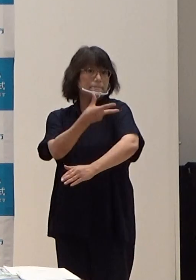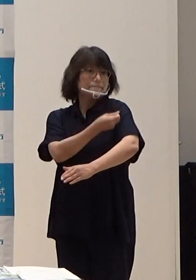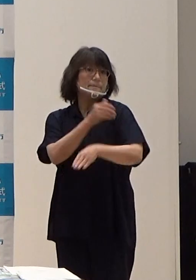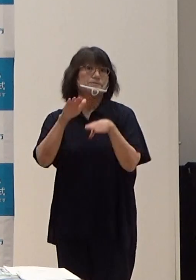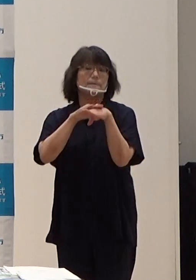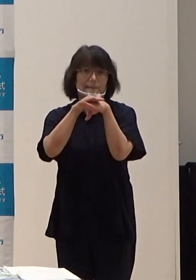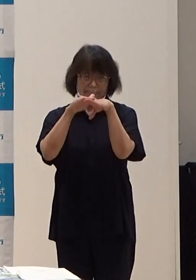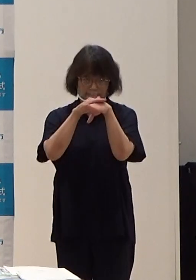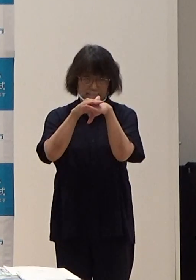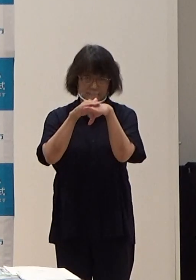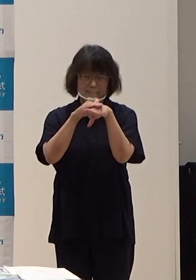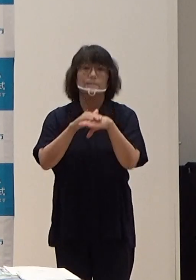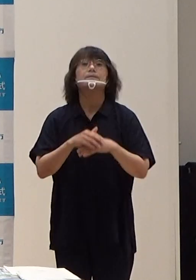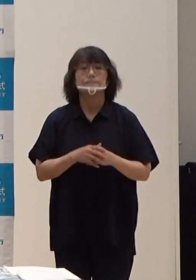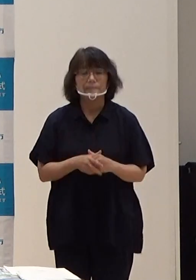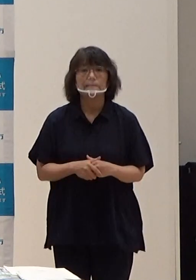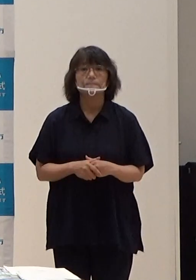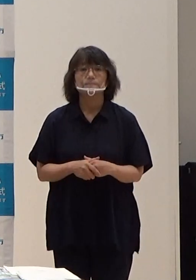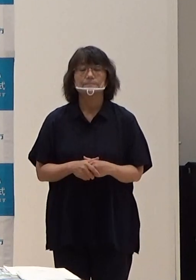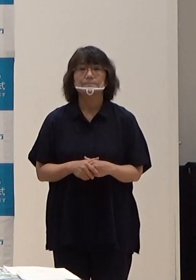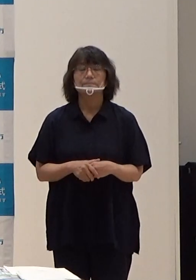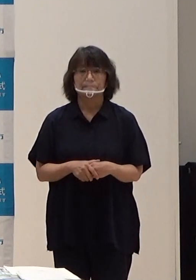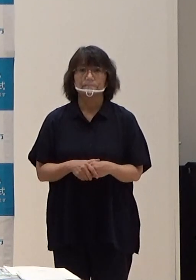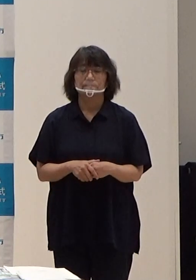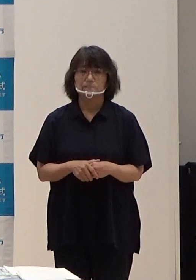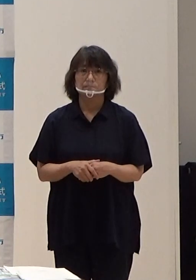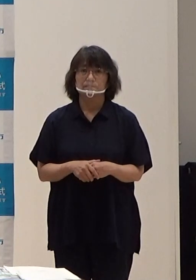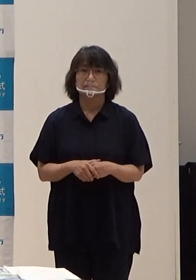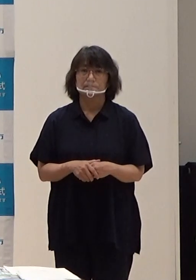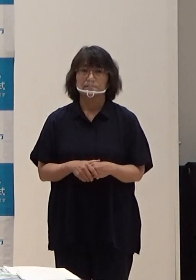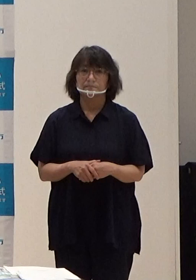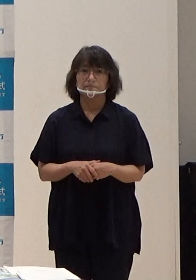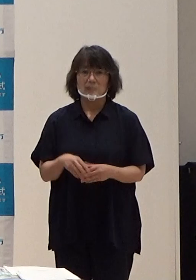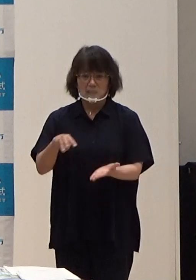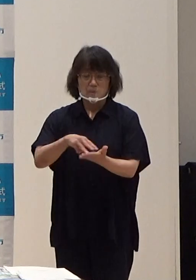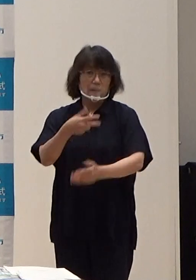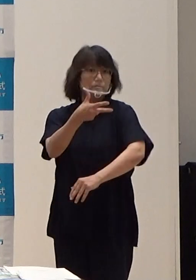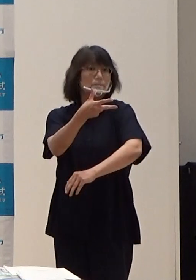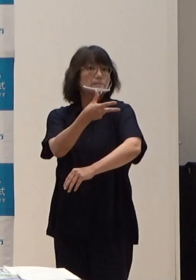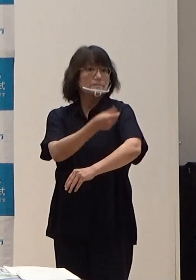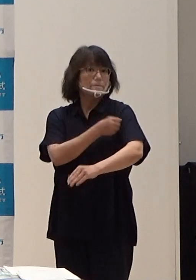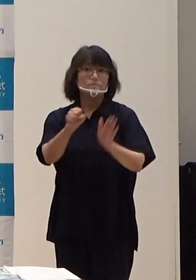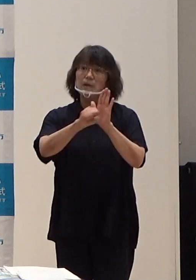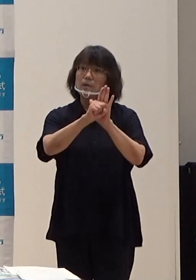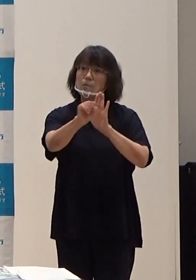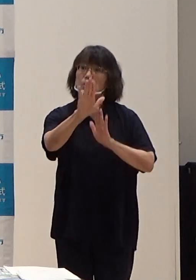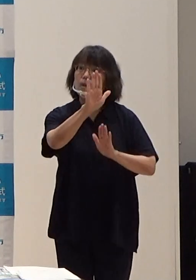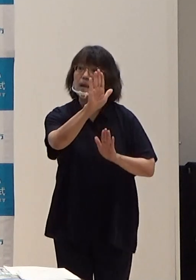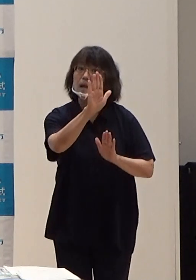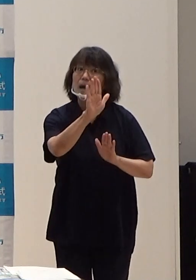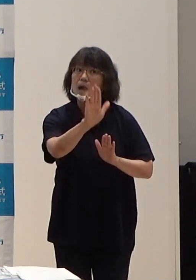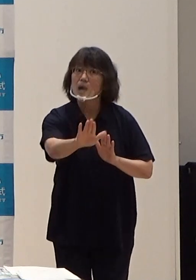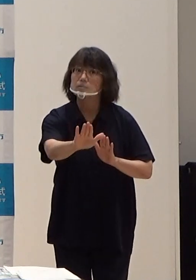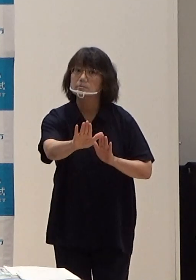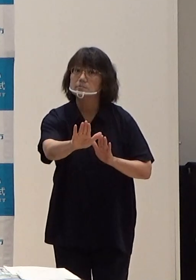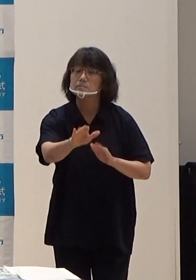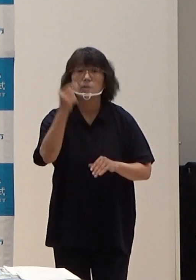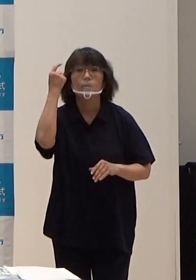2-7 ページを開いていただきますと、やはりワクチン接種とは非常に効果が出ております